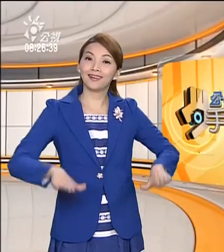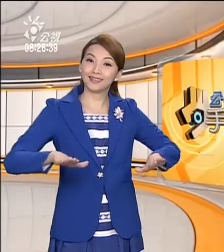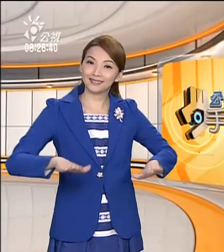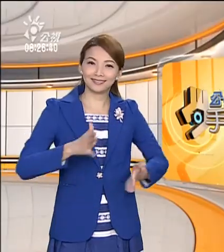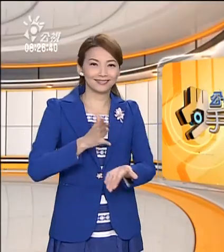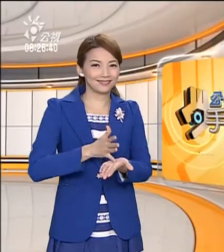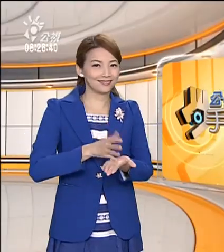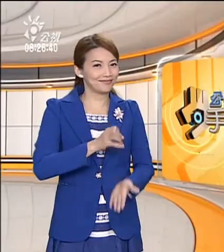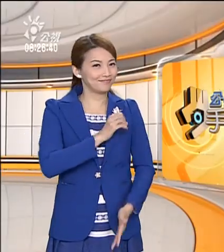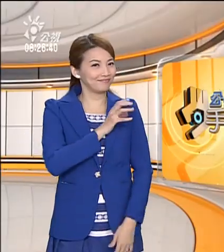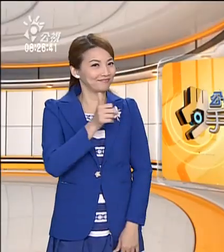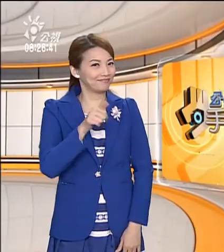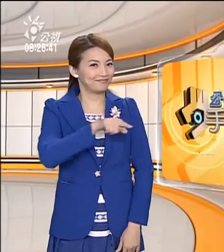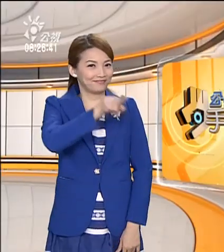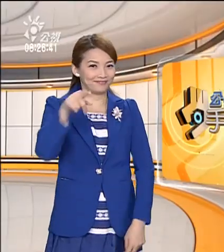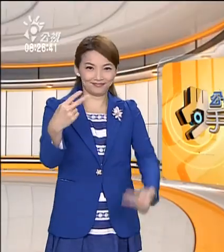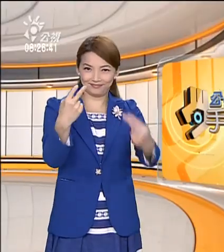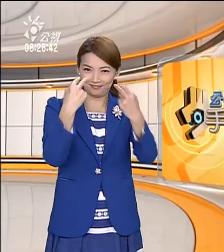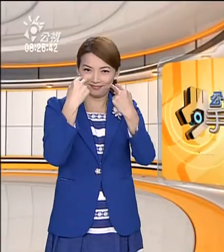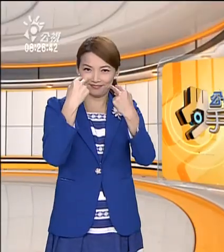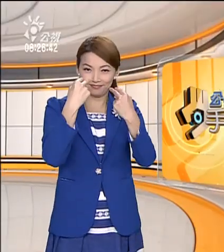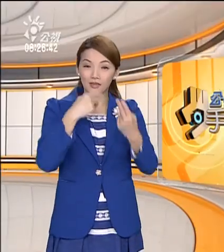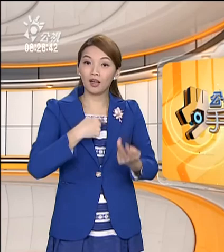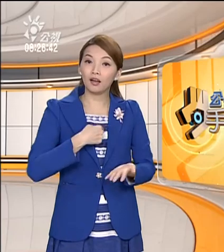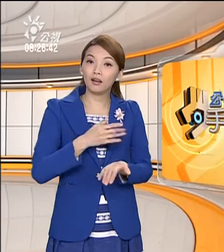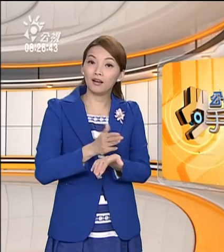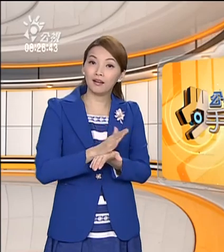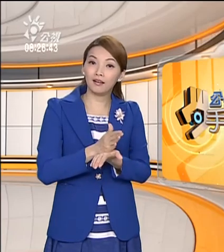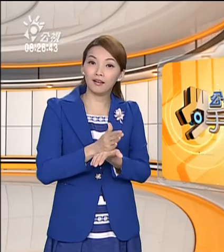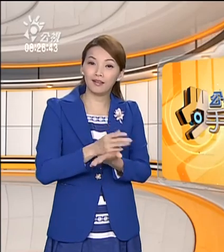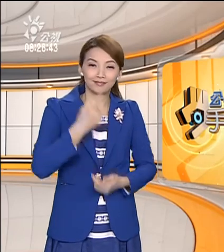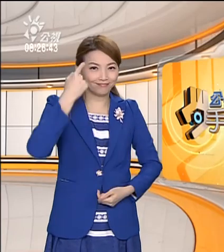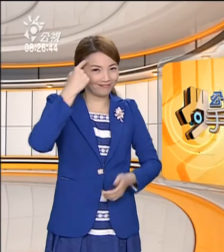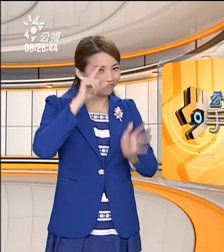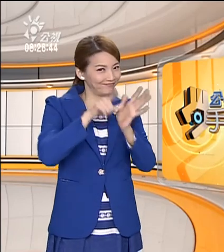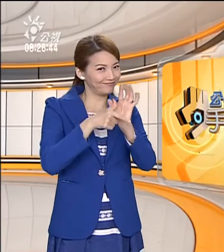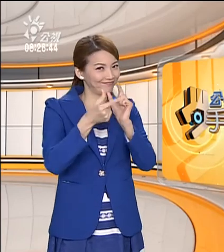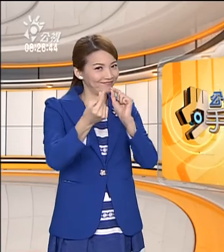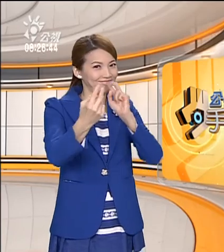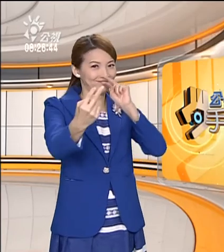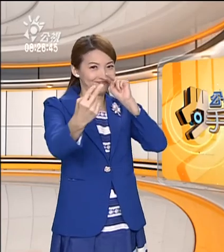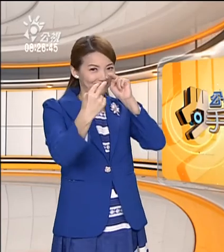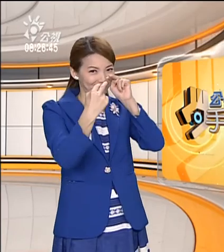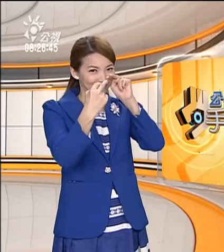感谢您收看这一节的公视手语新闻，我是王小书，明天同一时间再会。